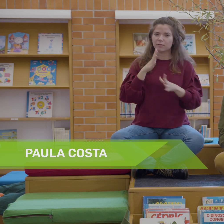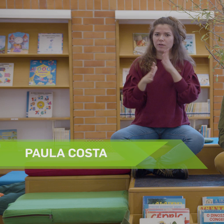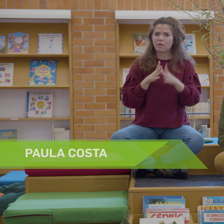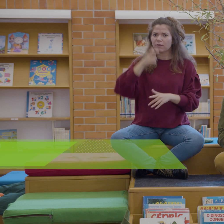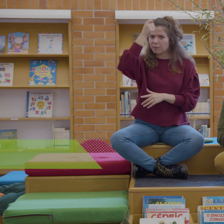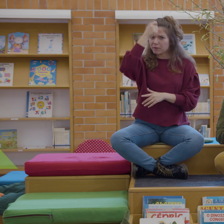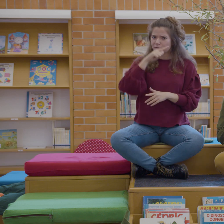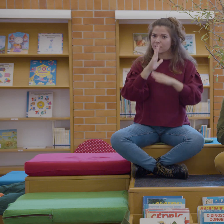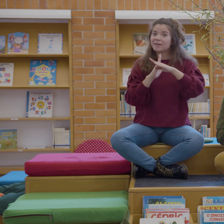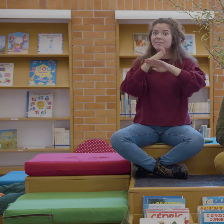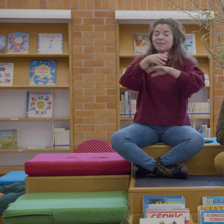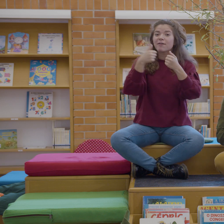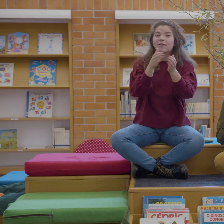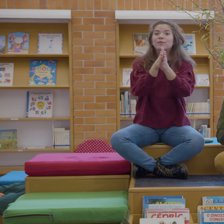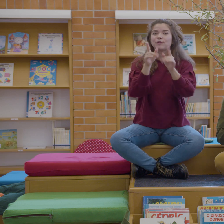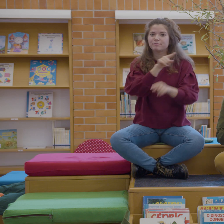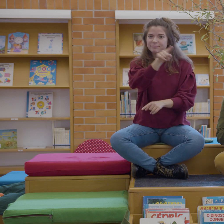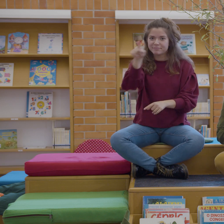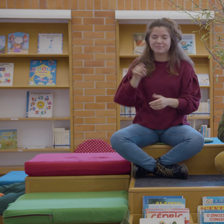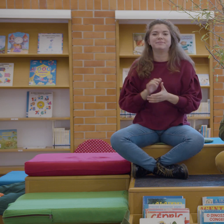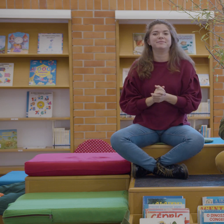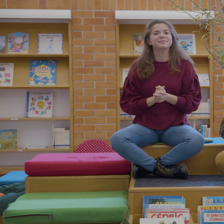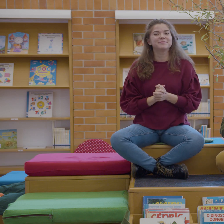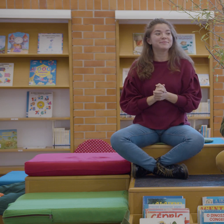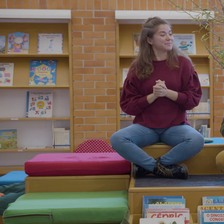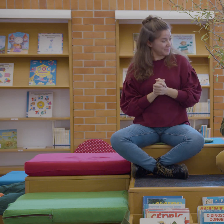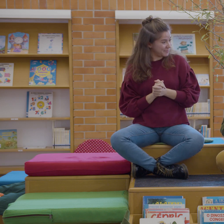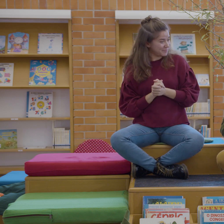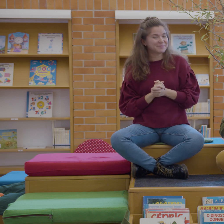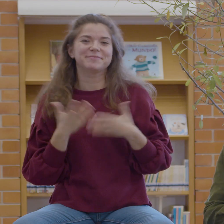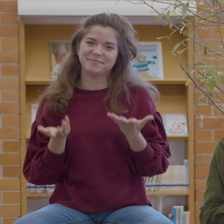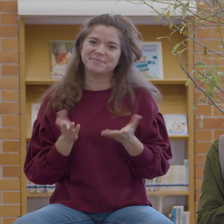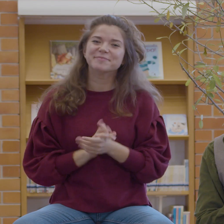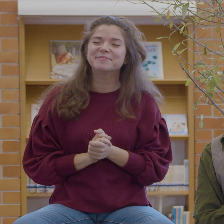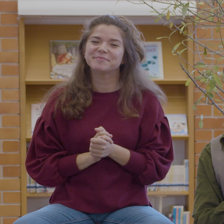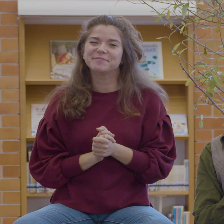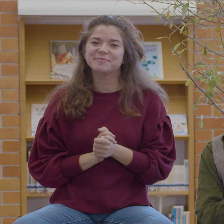uma história acessível a todos. Vamos a isto?